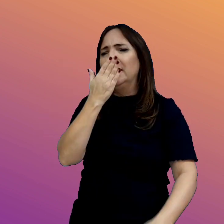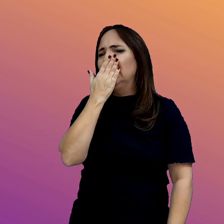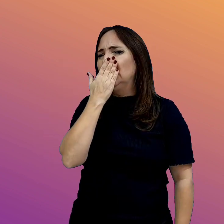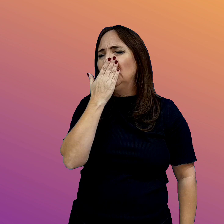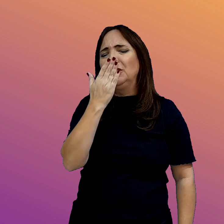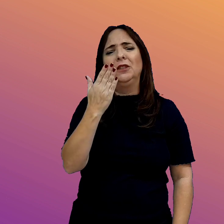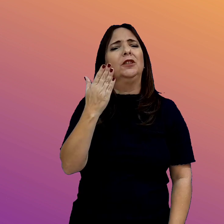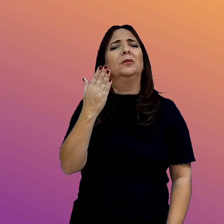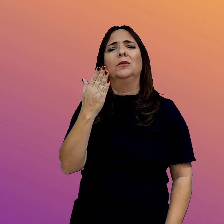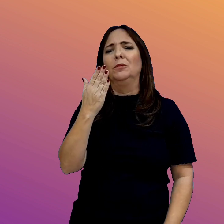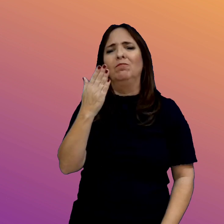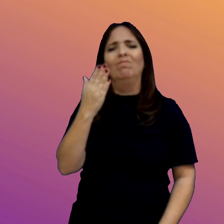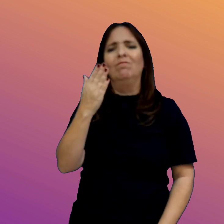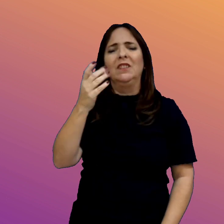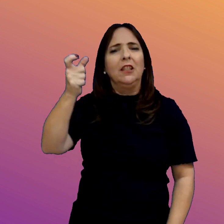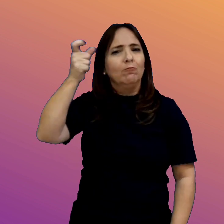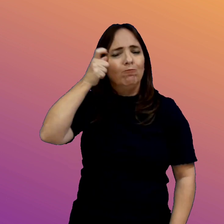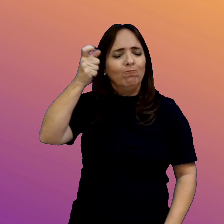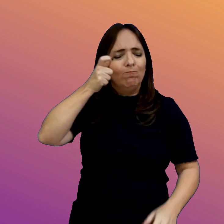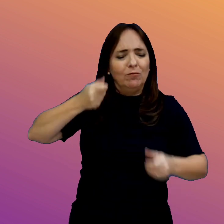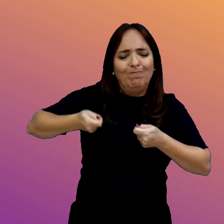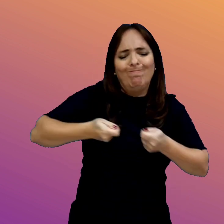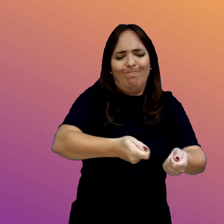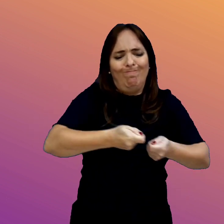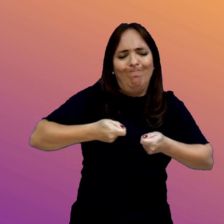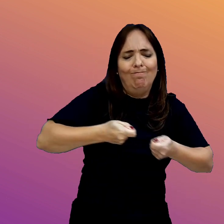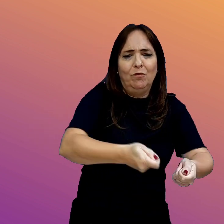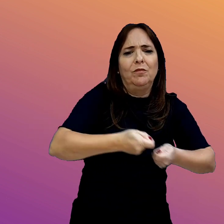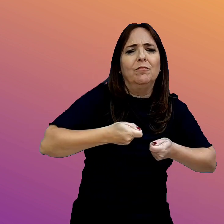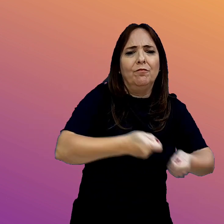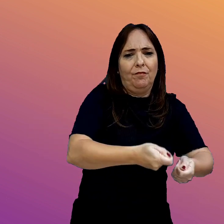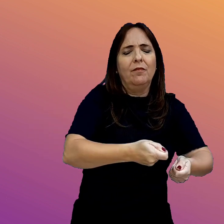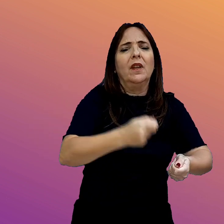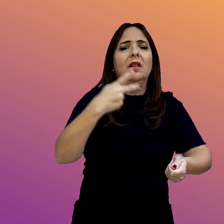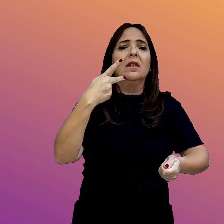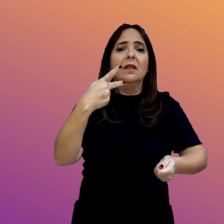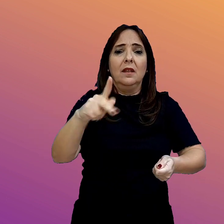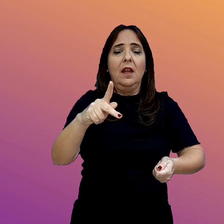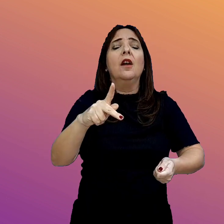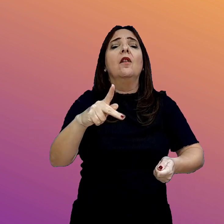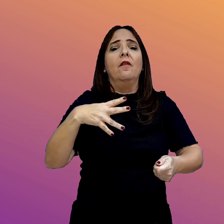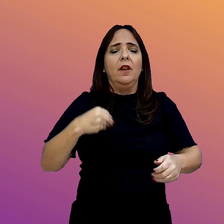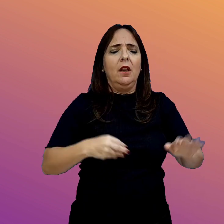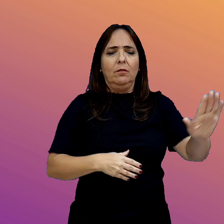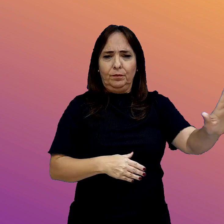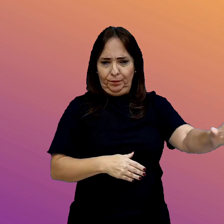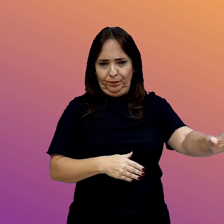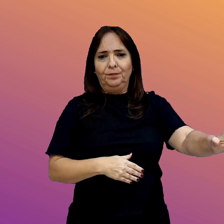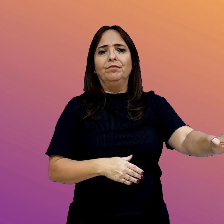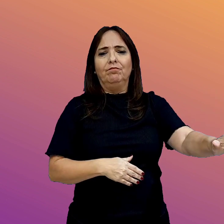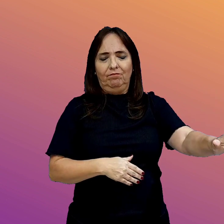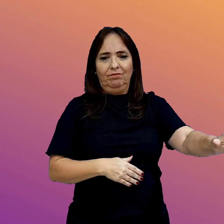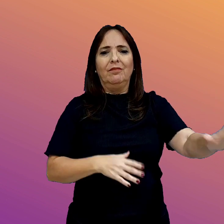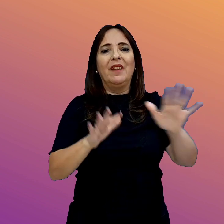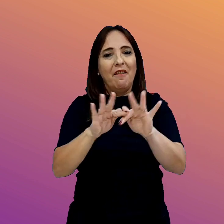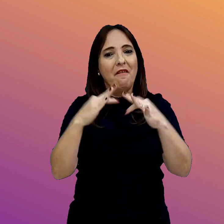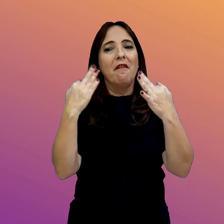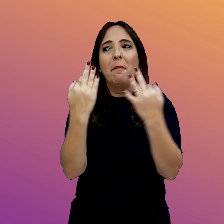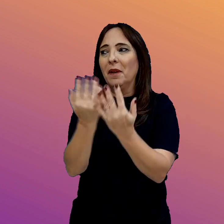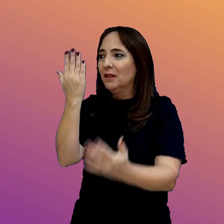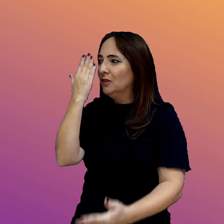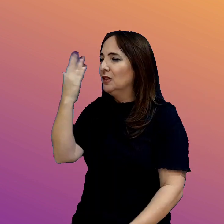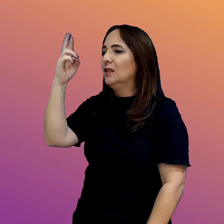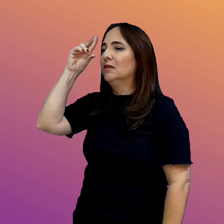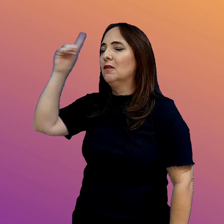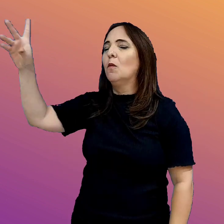intenção do inferno sobre a vida deles. Então ore, coloque seus filhos, sua família diante do Senhor todos os dias,